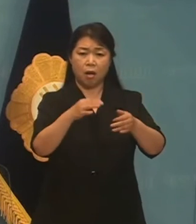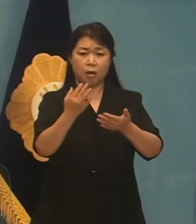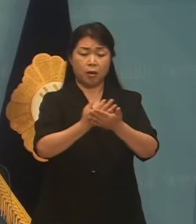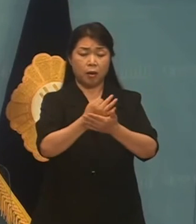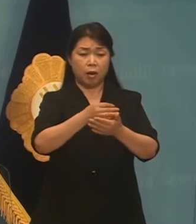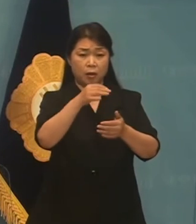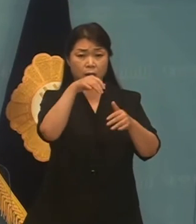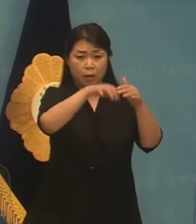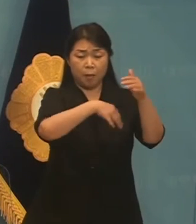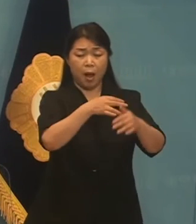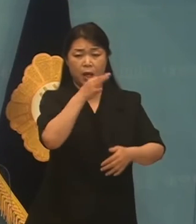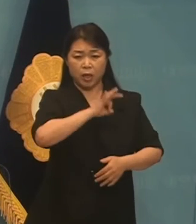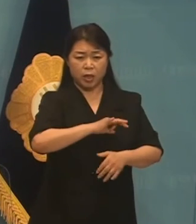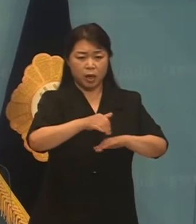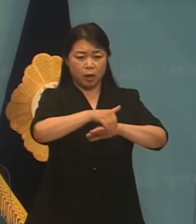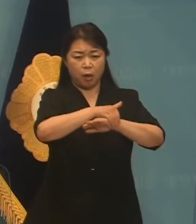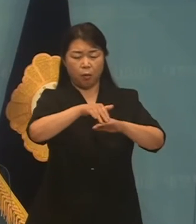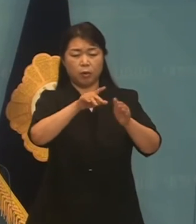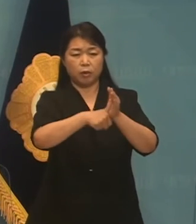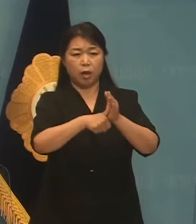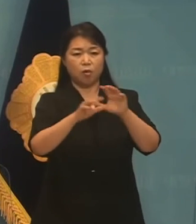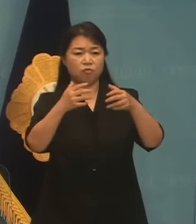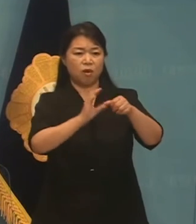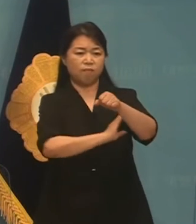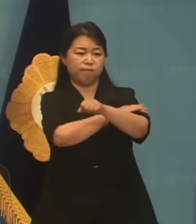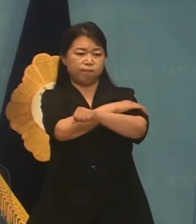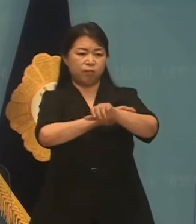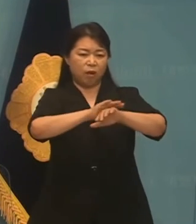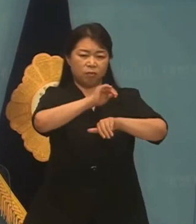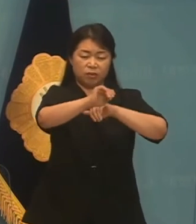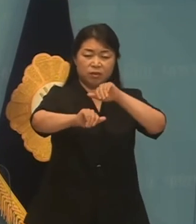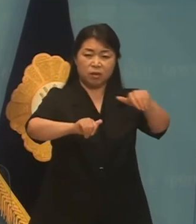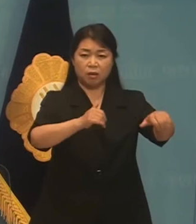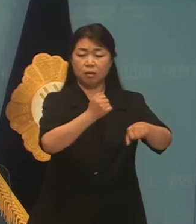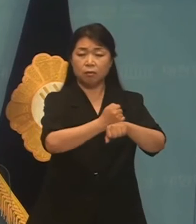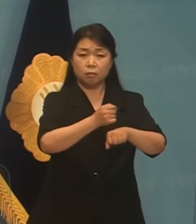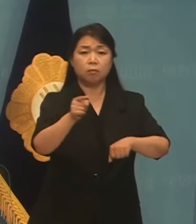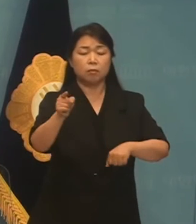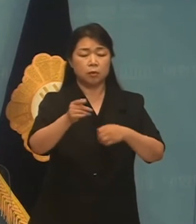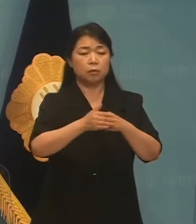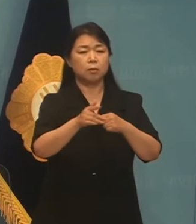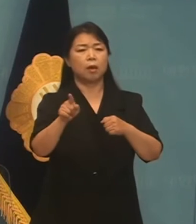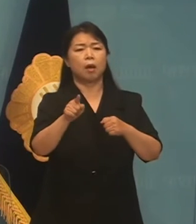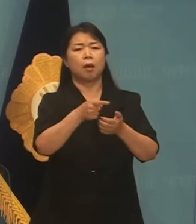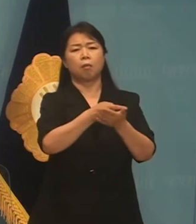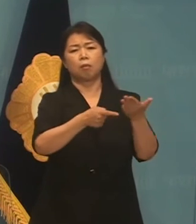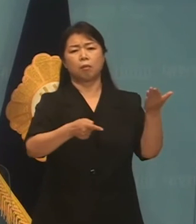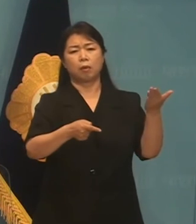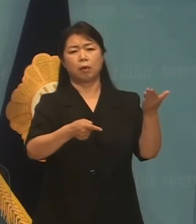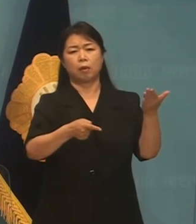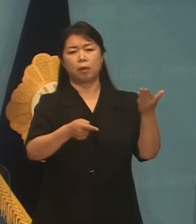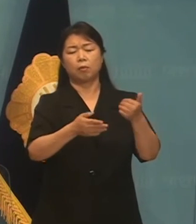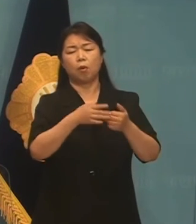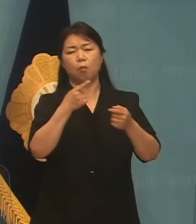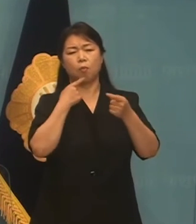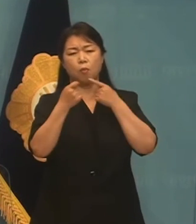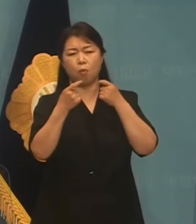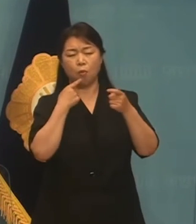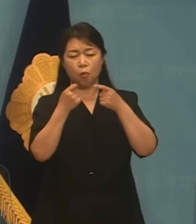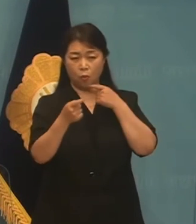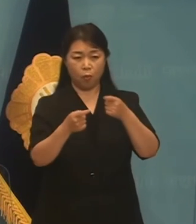설계하는 과정에서 국가 권력의 간섭을 자초할 수 있다는 공포가 있기